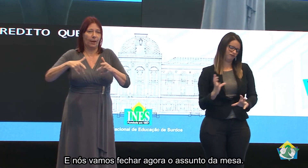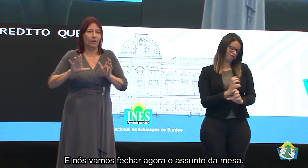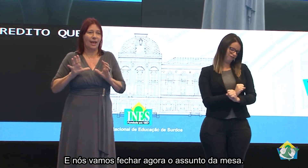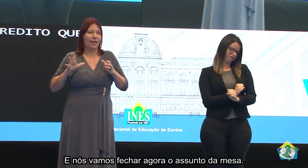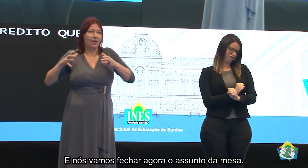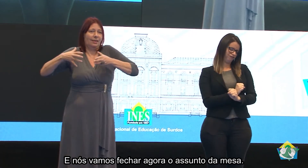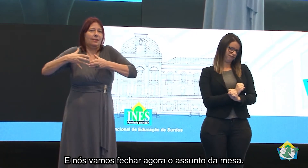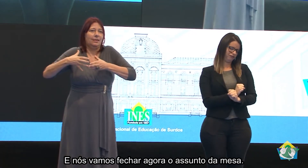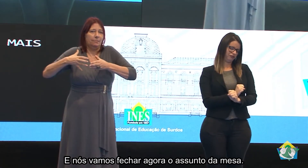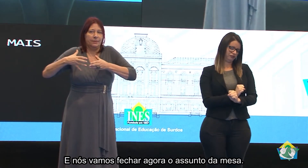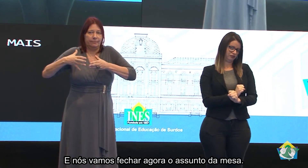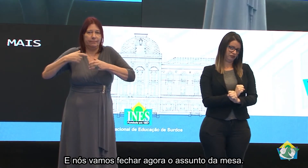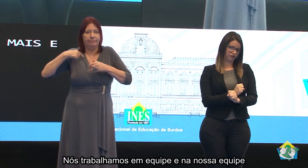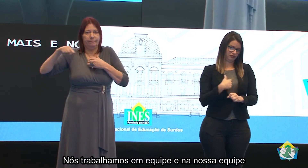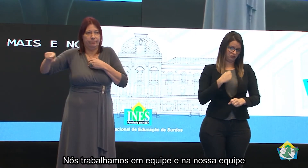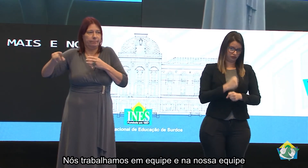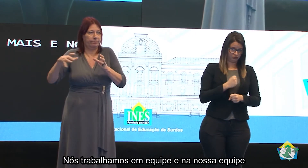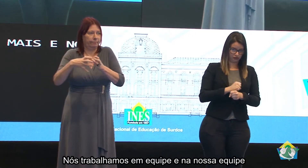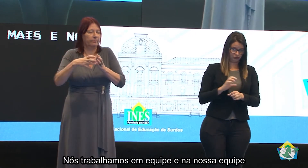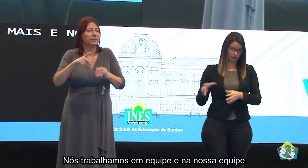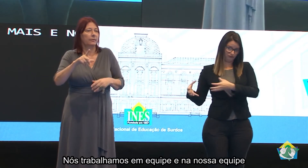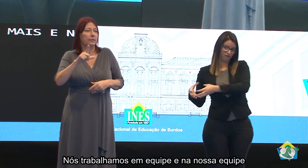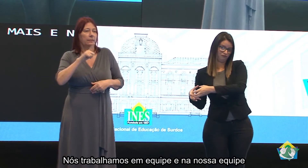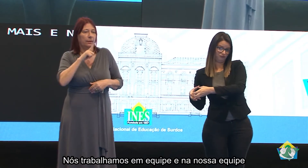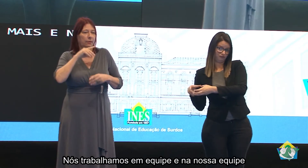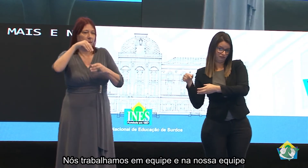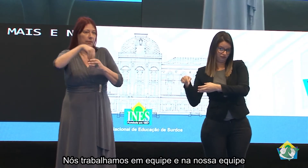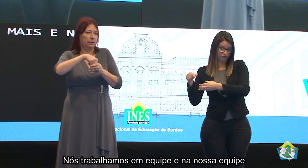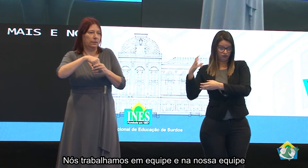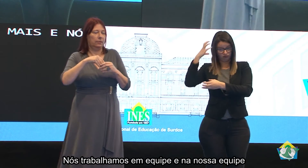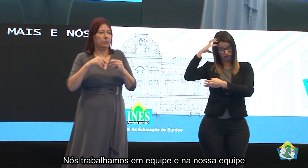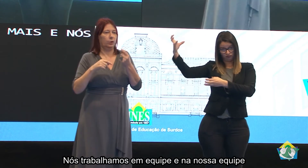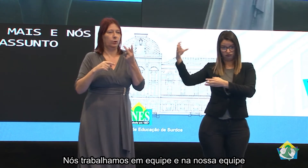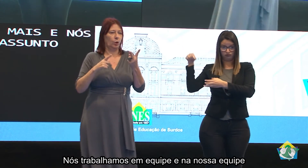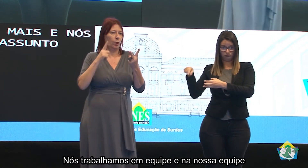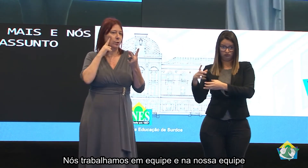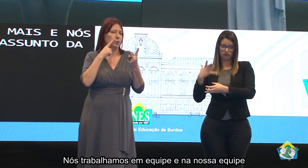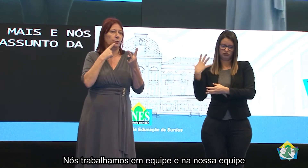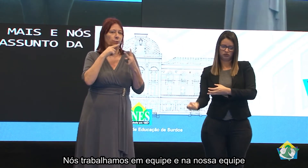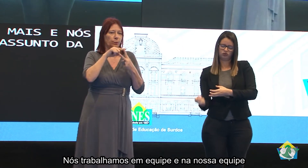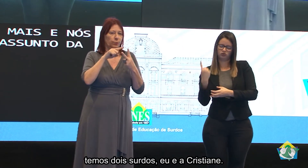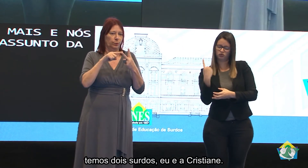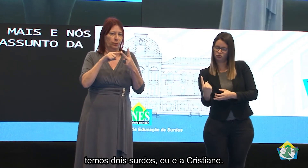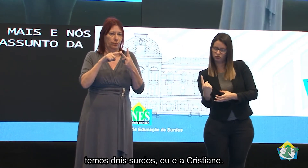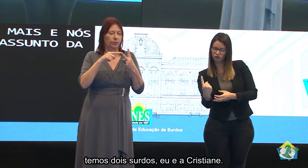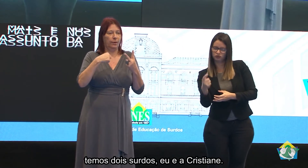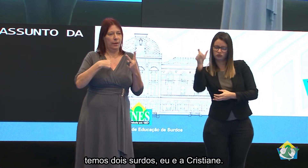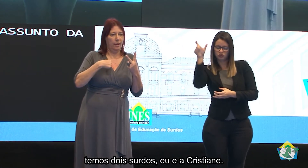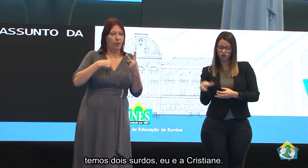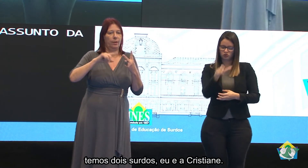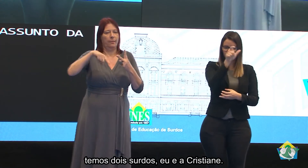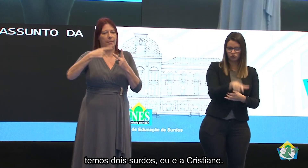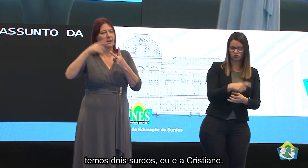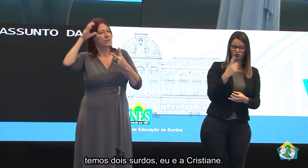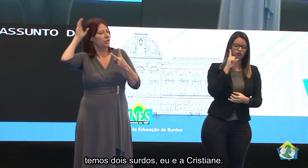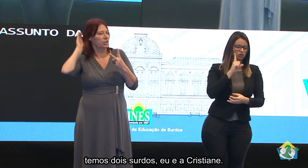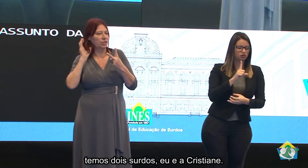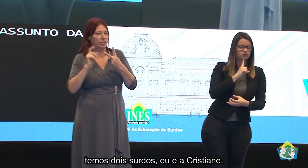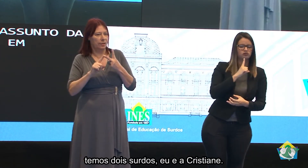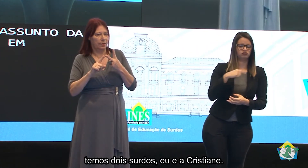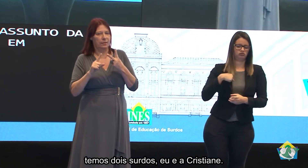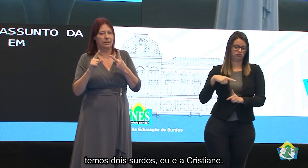fechar agora o assunto da mesa. Nós trabalhamos em equipe. Na nossa equipe nós temos 2